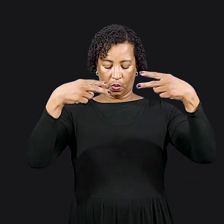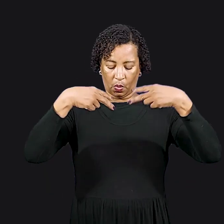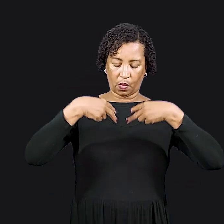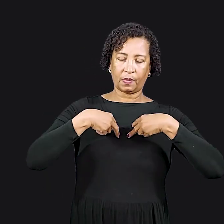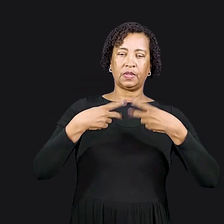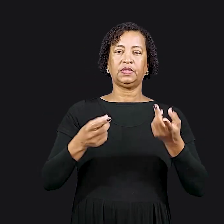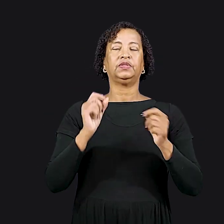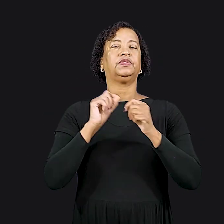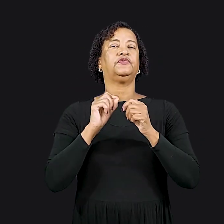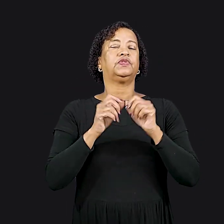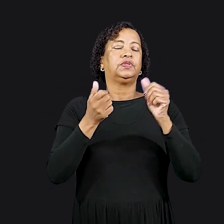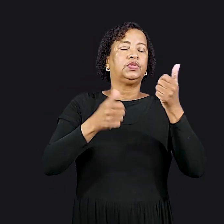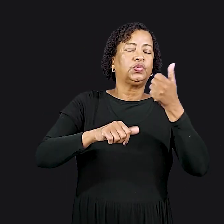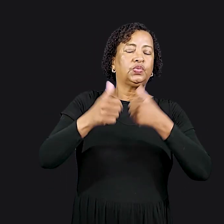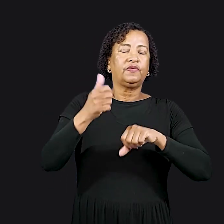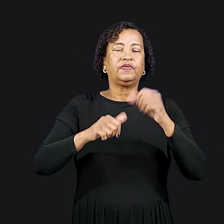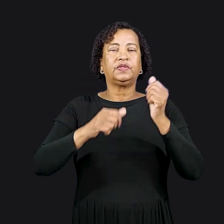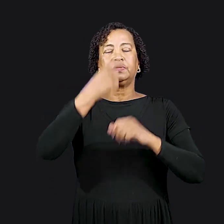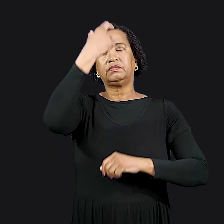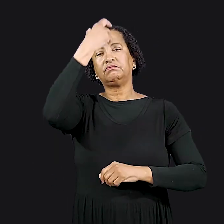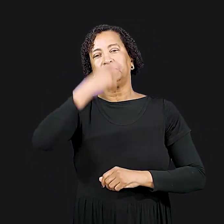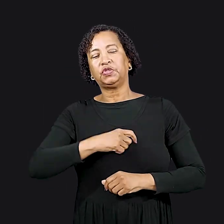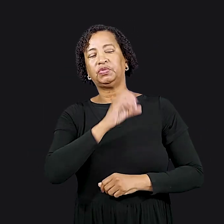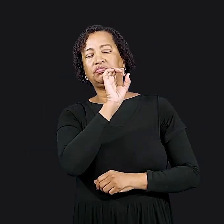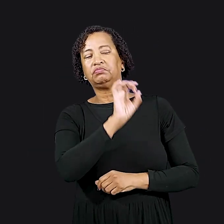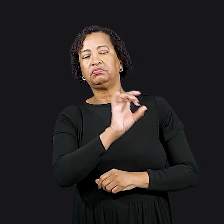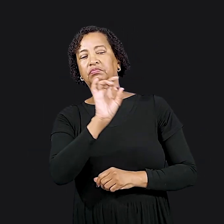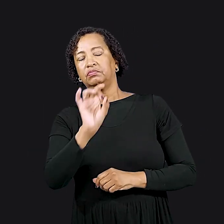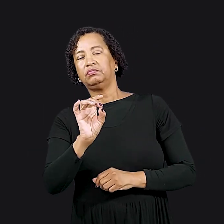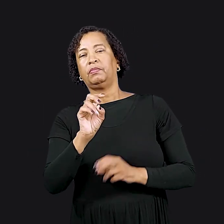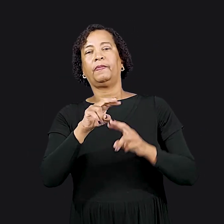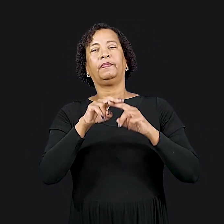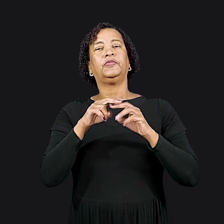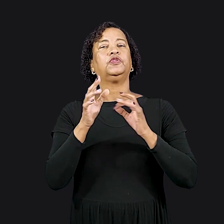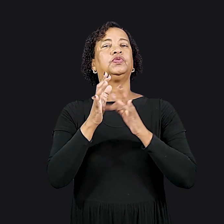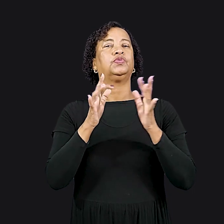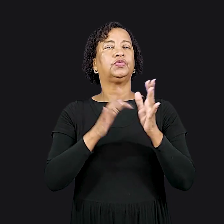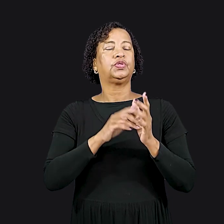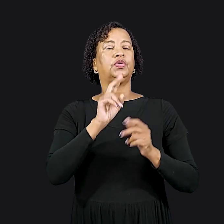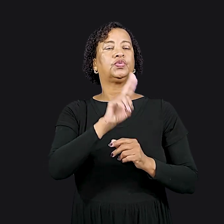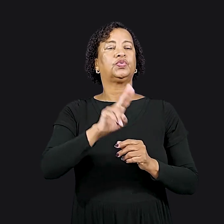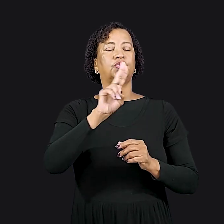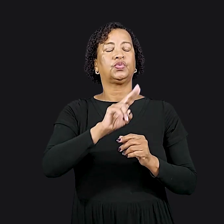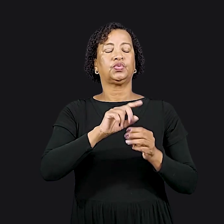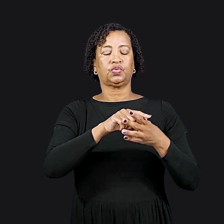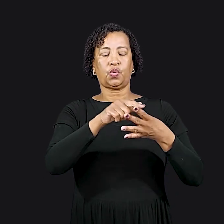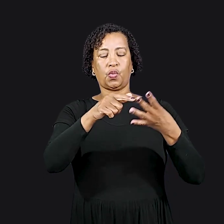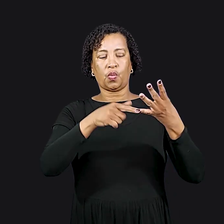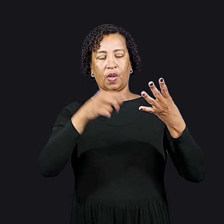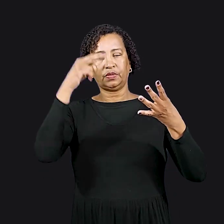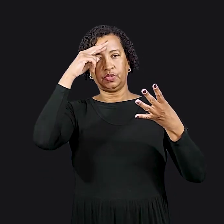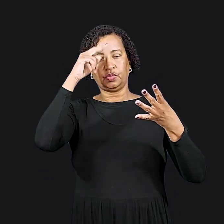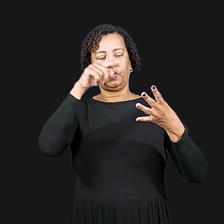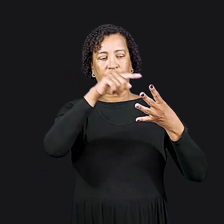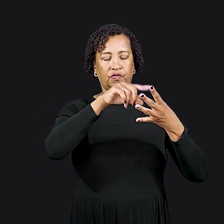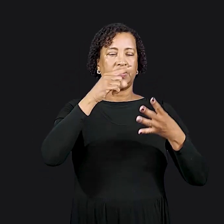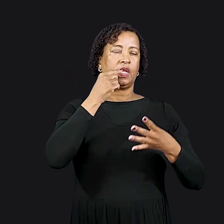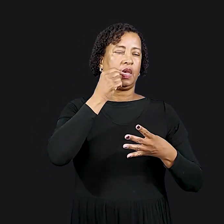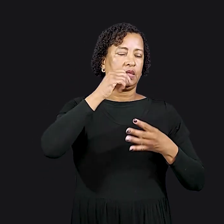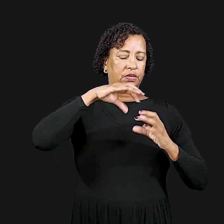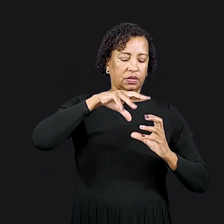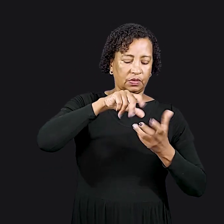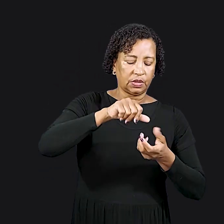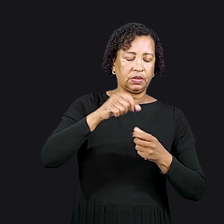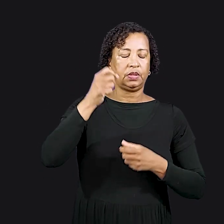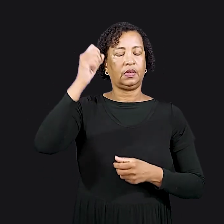deles mesmos e fizessem uma avaliação de suas atitudes. Para isso, Jesus usou 4 ilustrações. Vocês são o sal